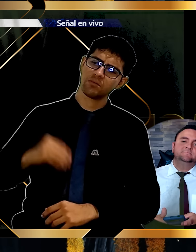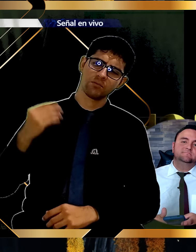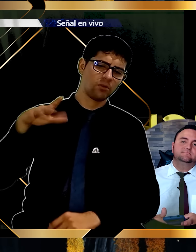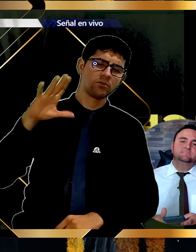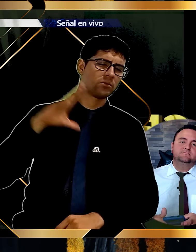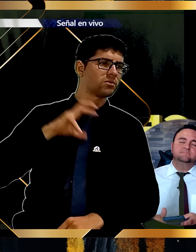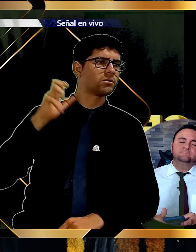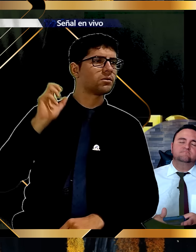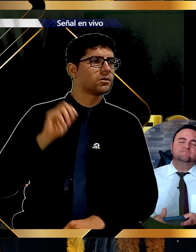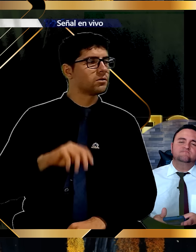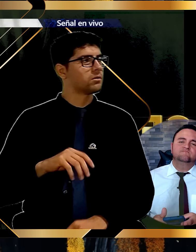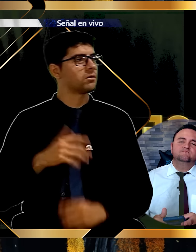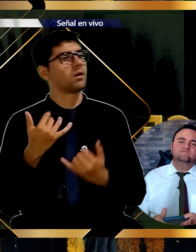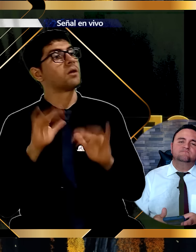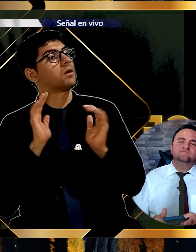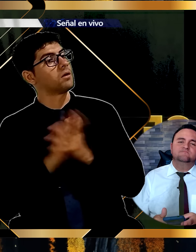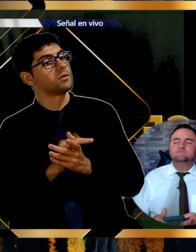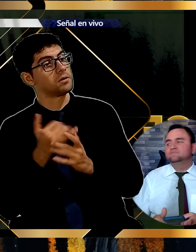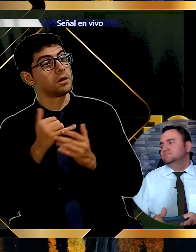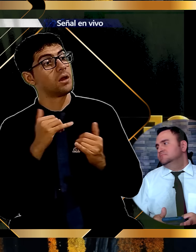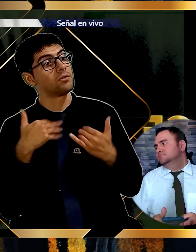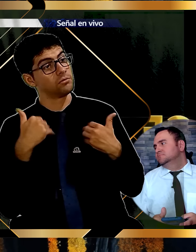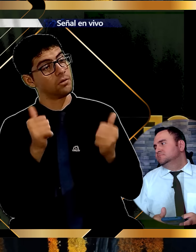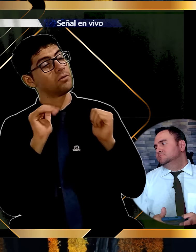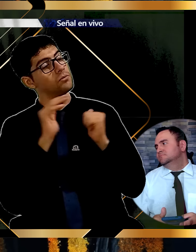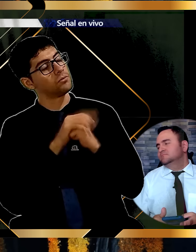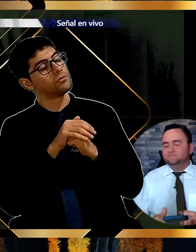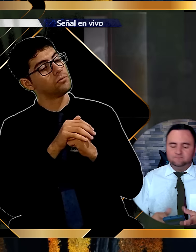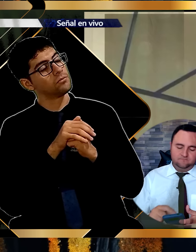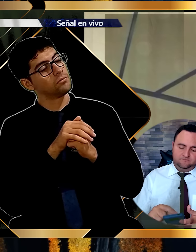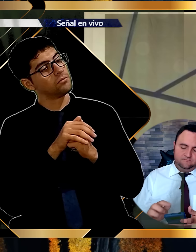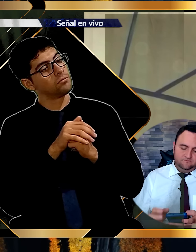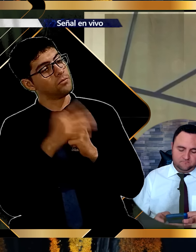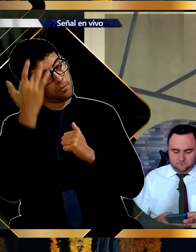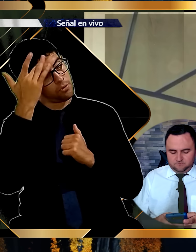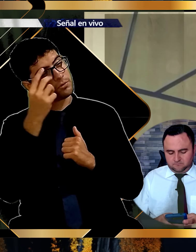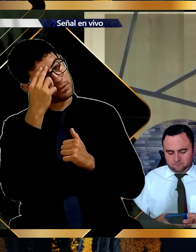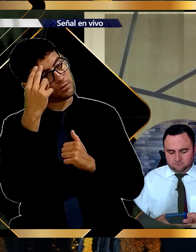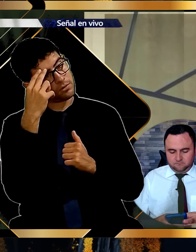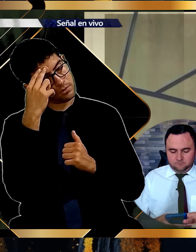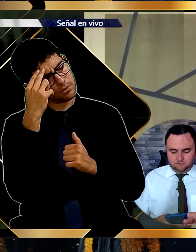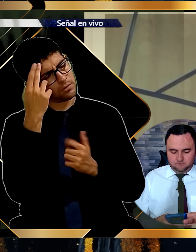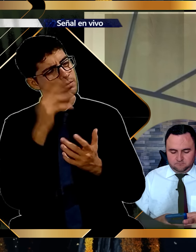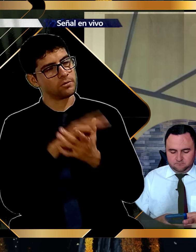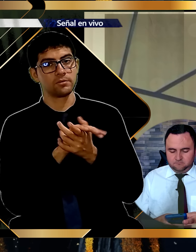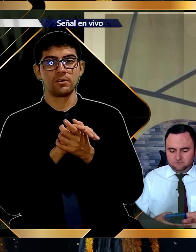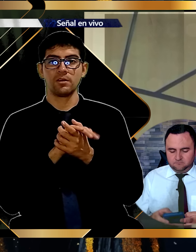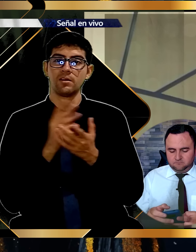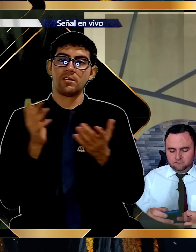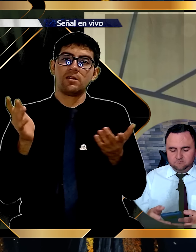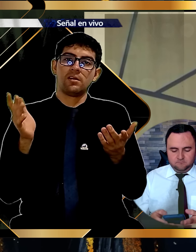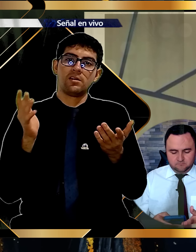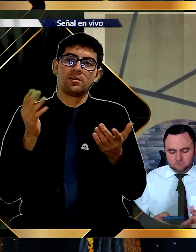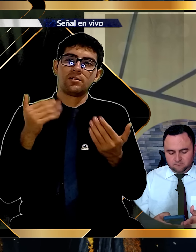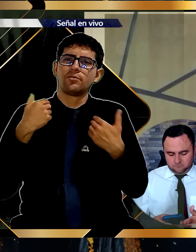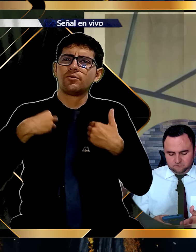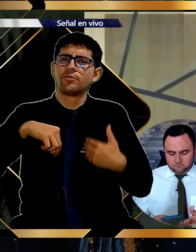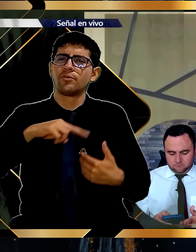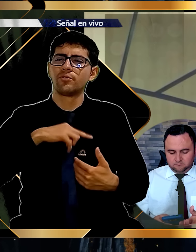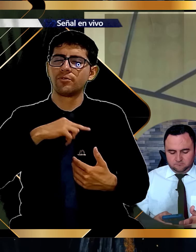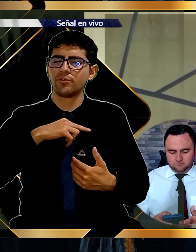esa rabia de dónde sale? Es que los pentecostales vivimos contra pronóstico, hermano. Nosotros sabemos quién